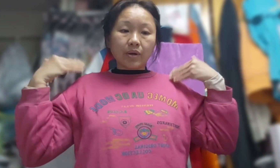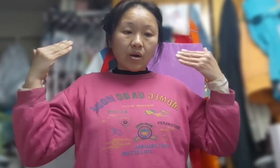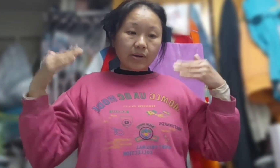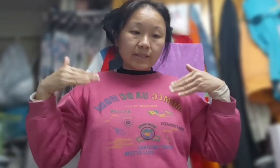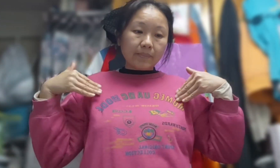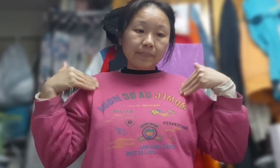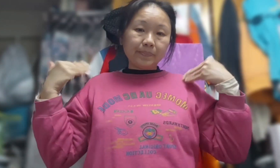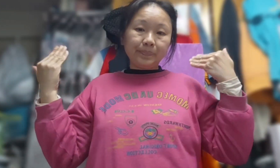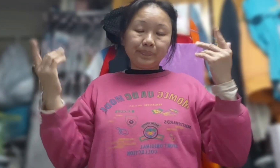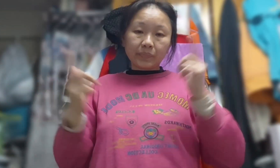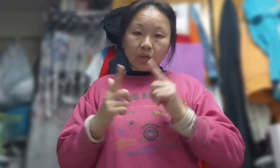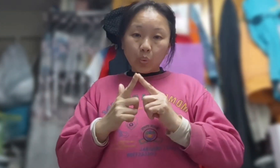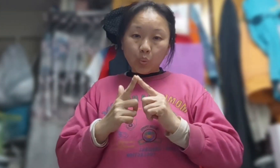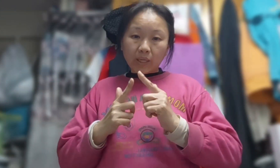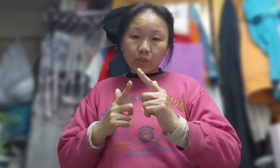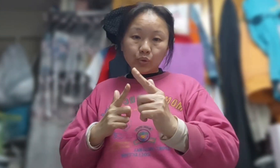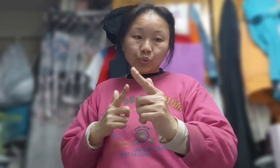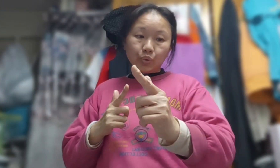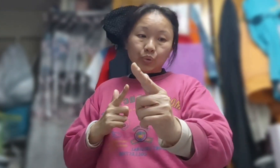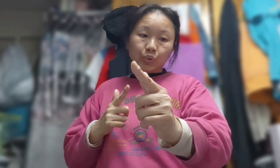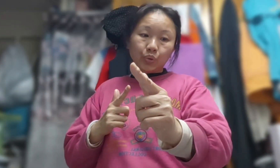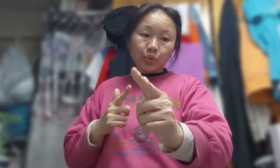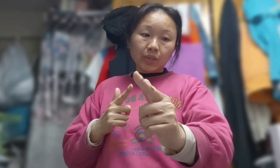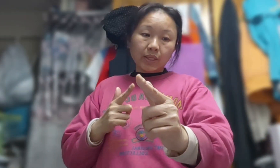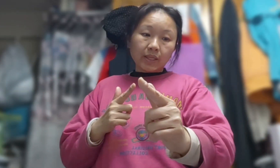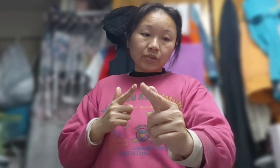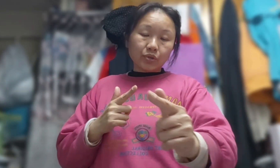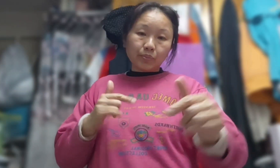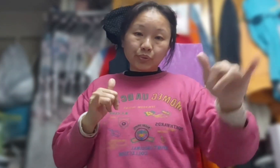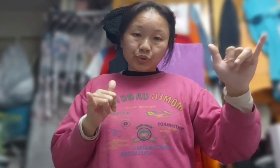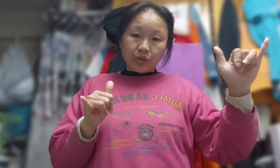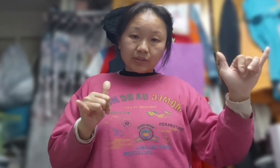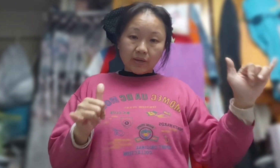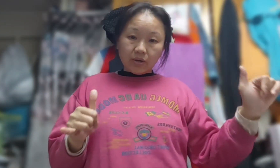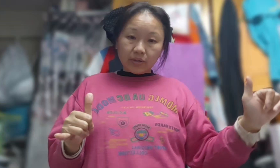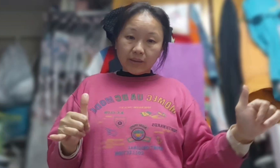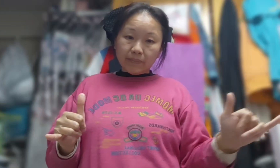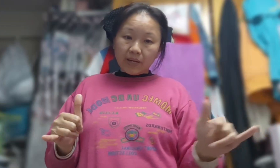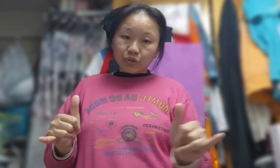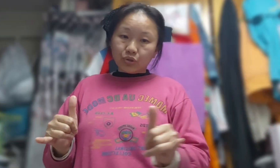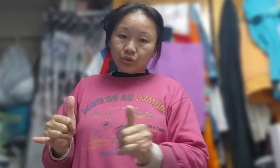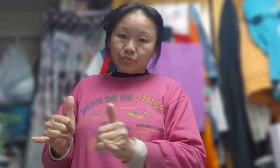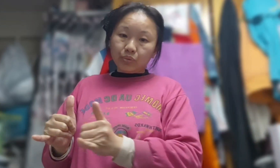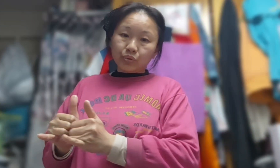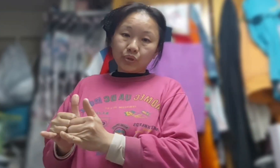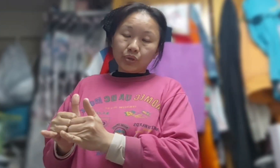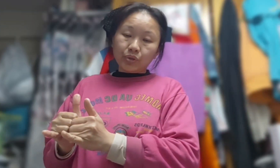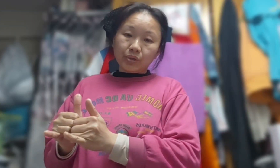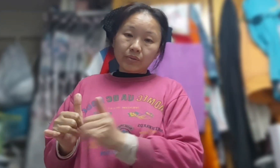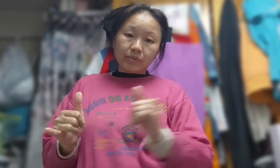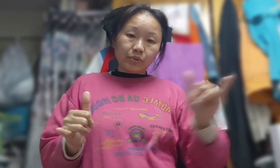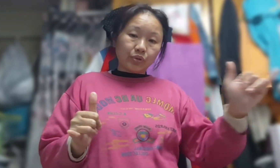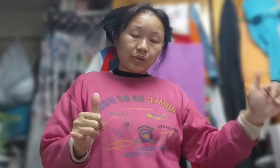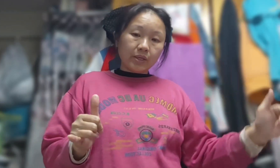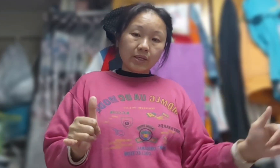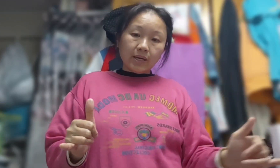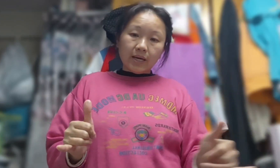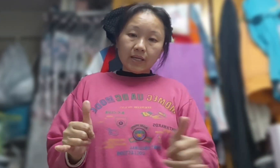開心永遠，跟住伴隨就2個人拍住伴隨係一個